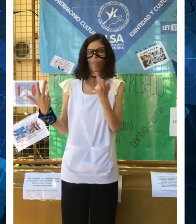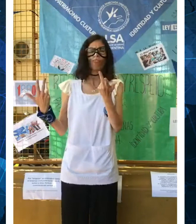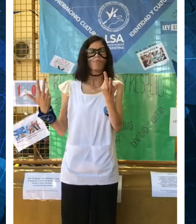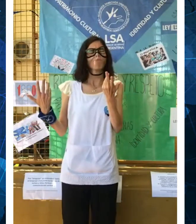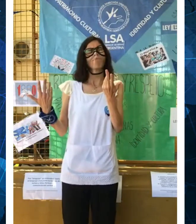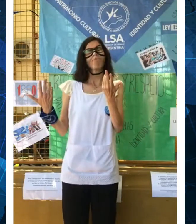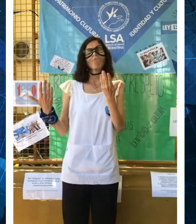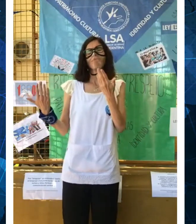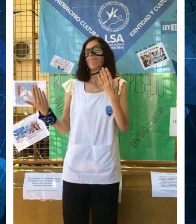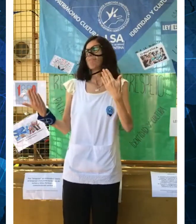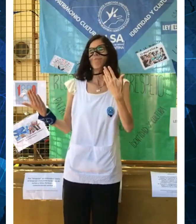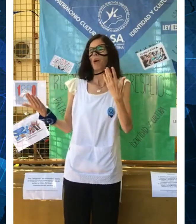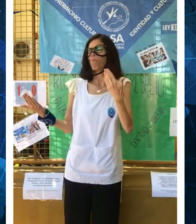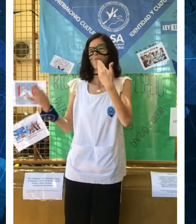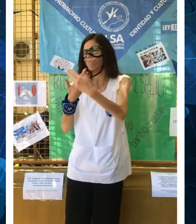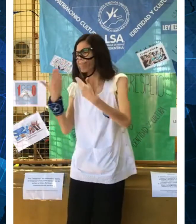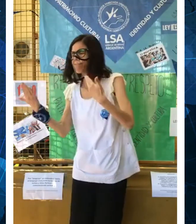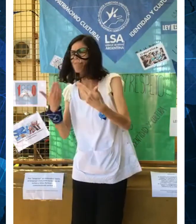En esta entrevista